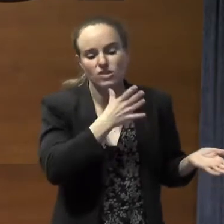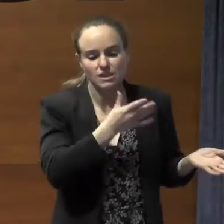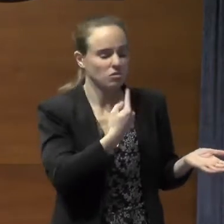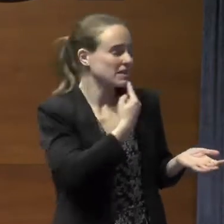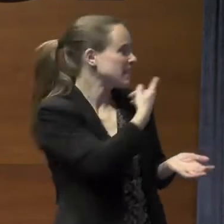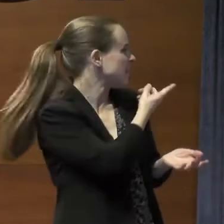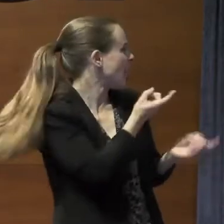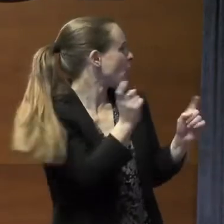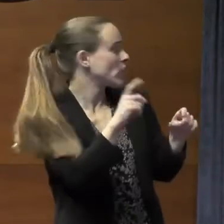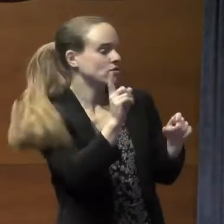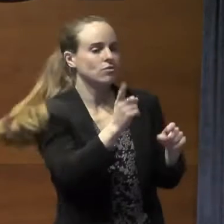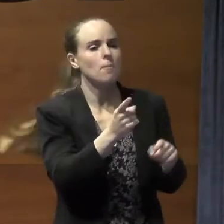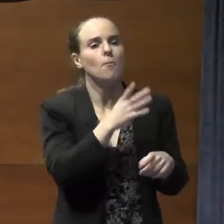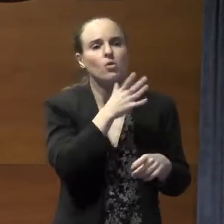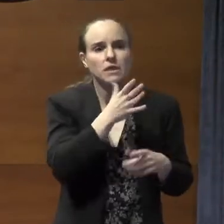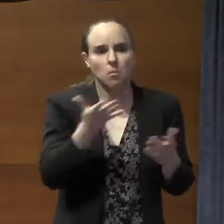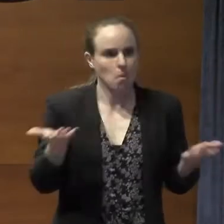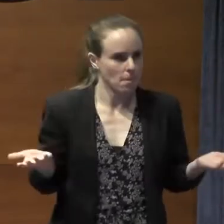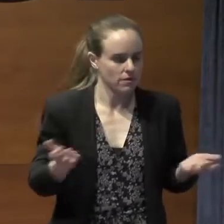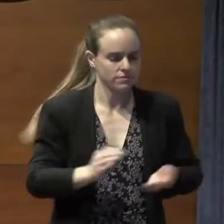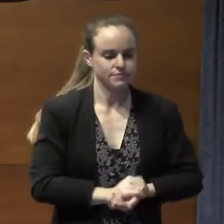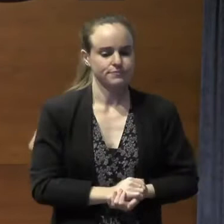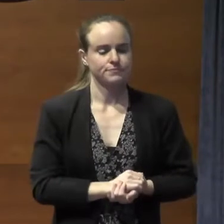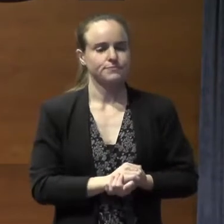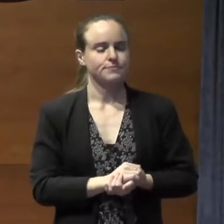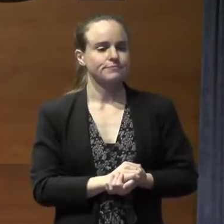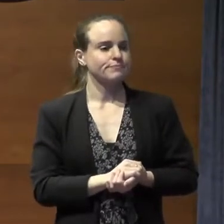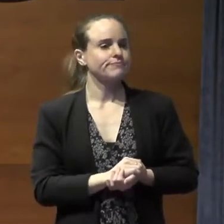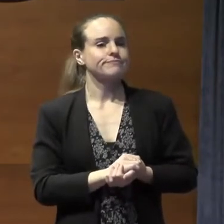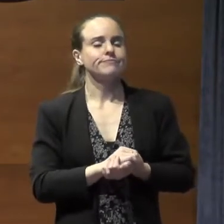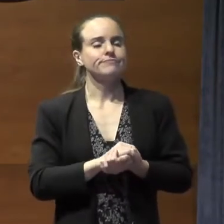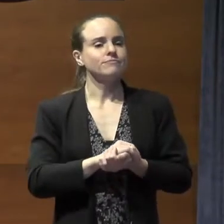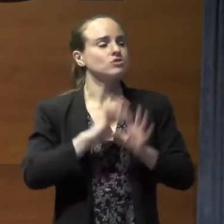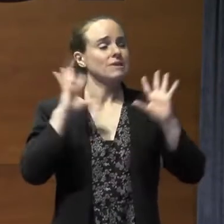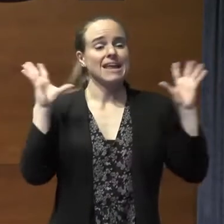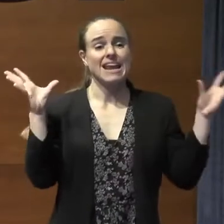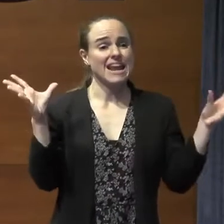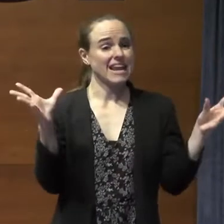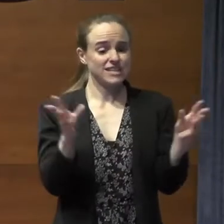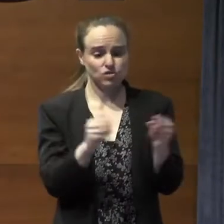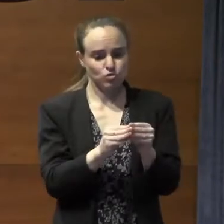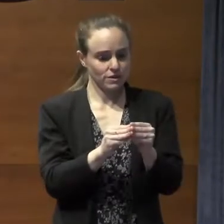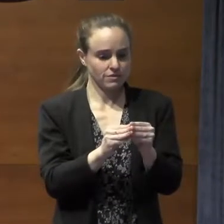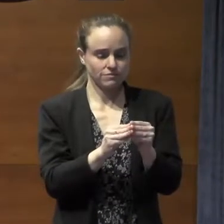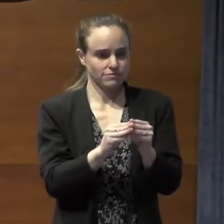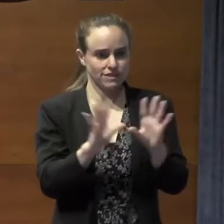el motivo del encuentro. Bien, resumiendo estas respuestas